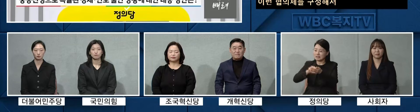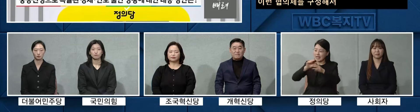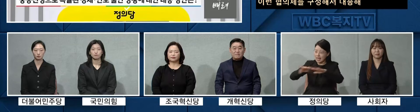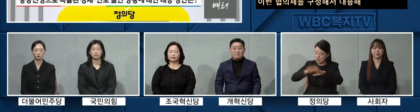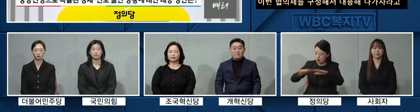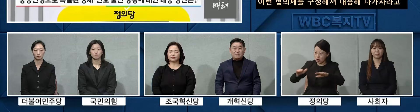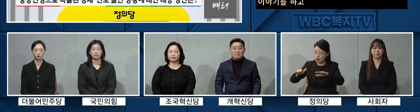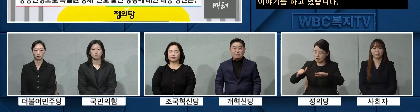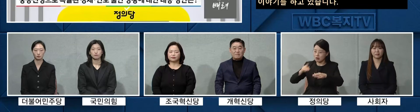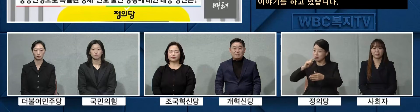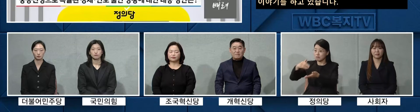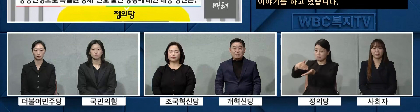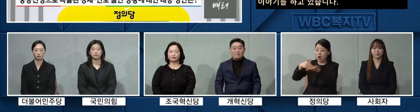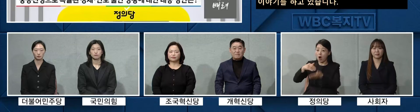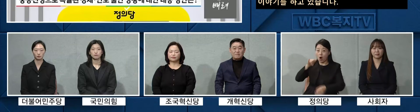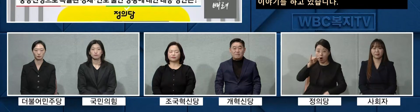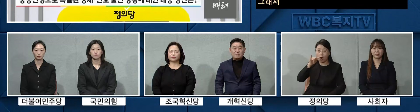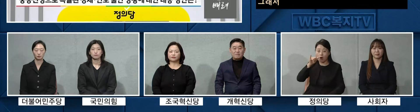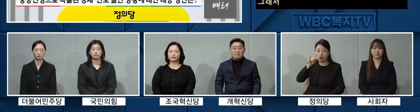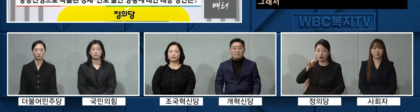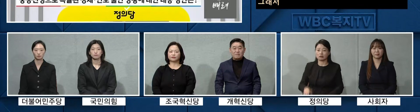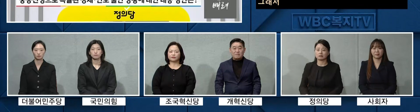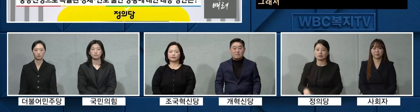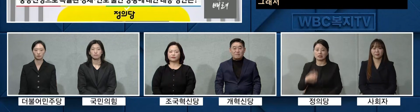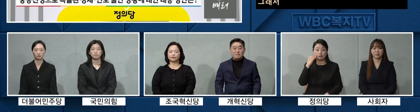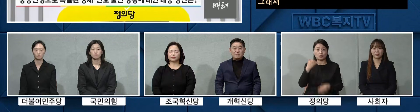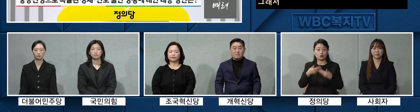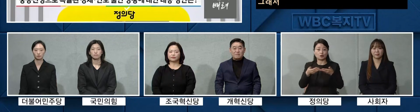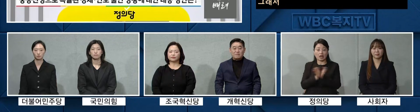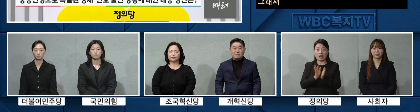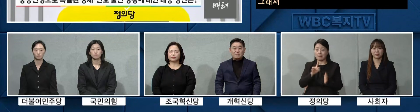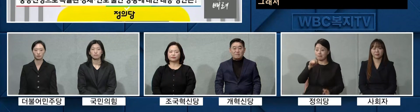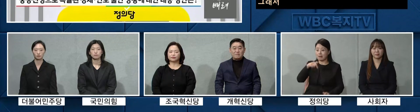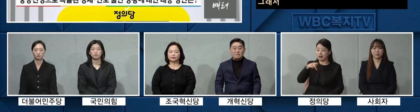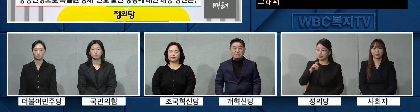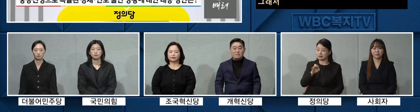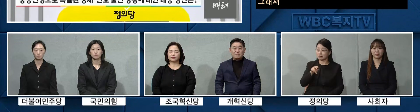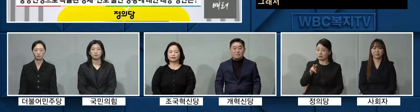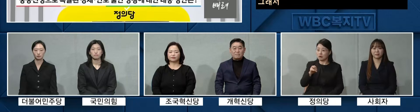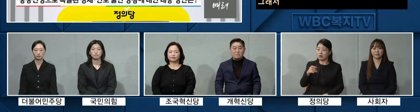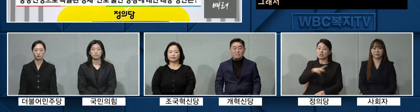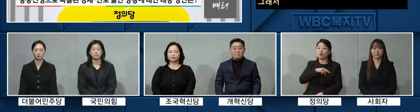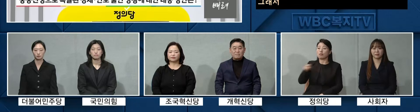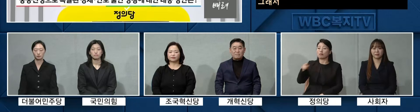있습니다. 그래서 민주당 박상현 의원에게 한번 물어보겠습니다.